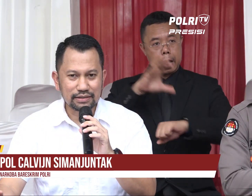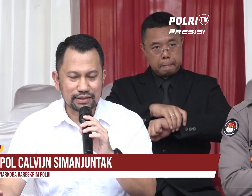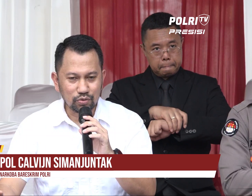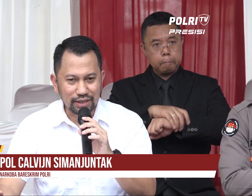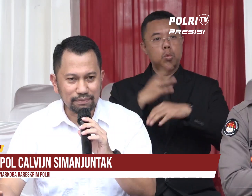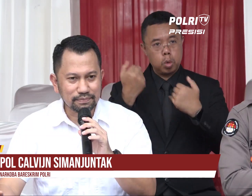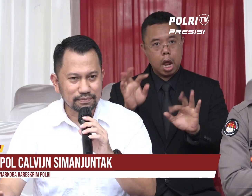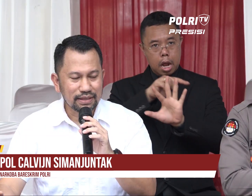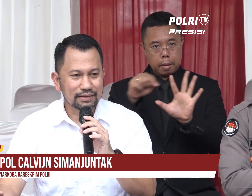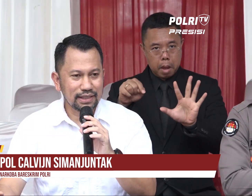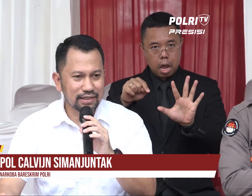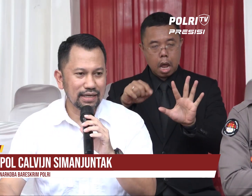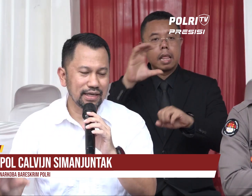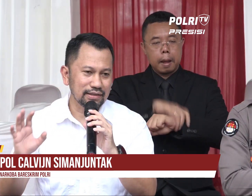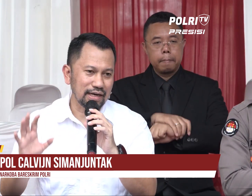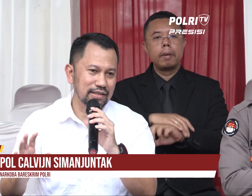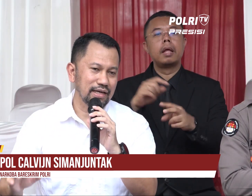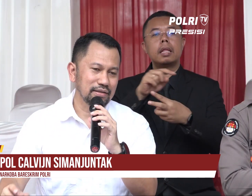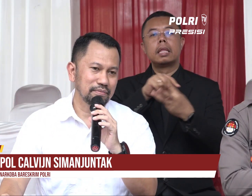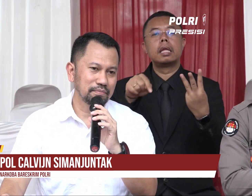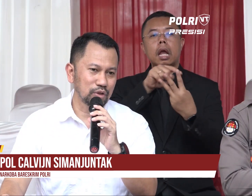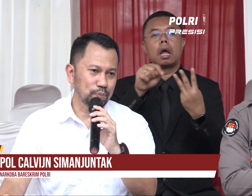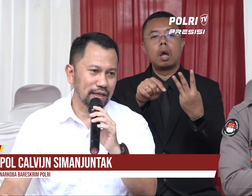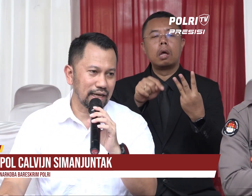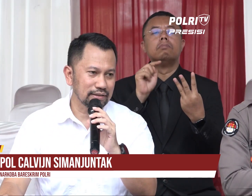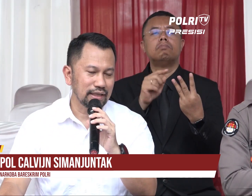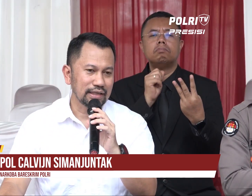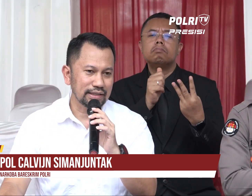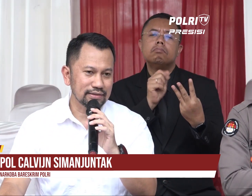amankan dan kita ungkap, 3 diantaranya